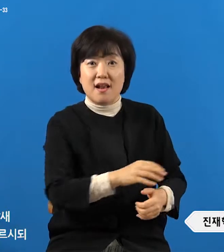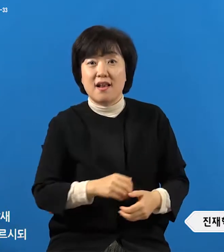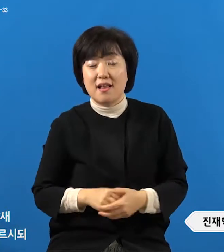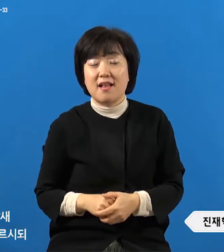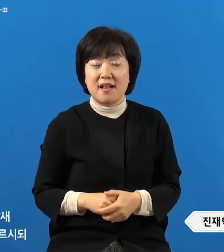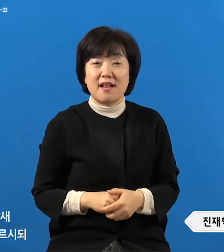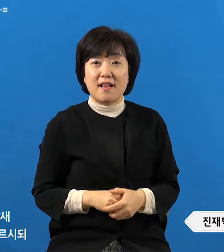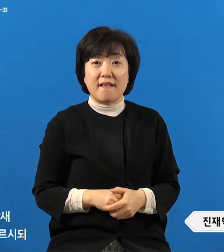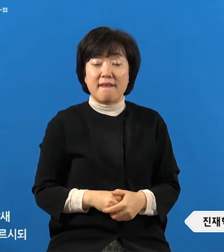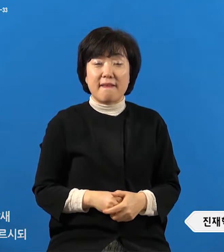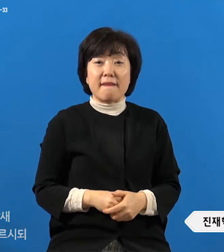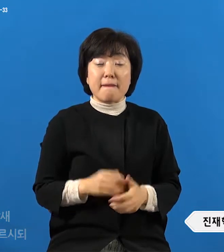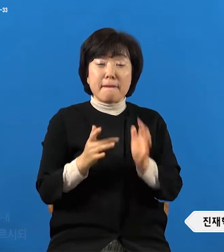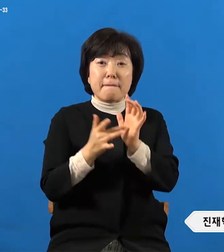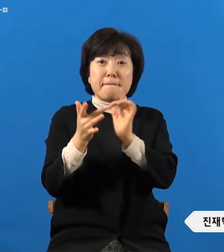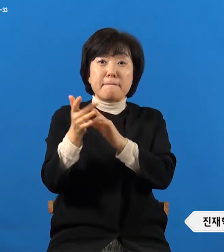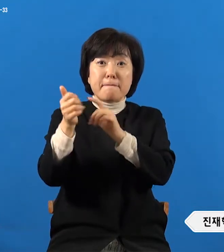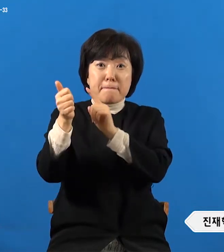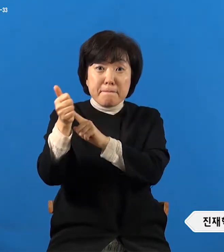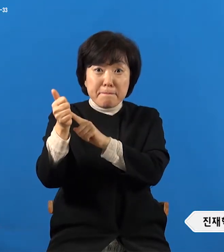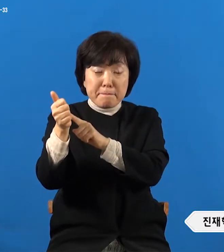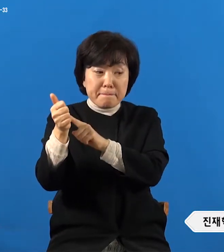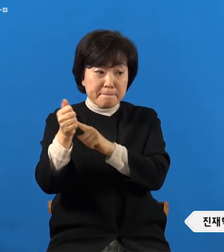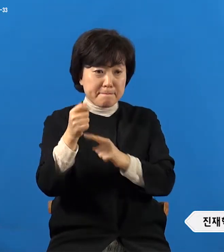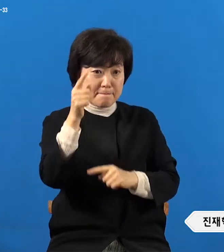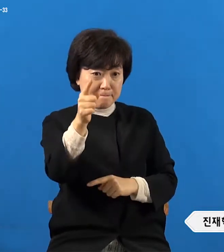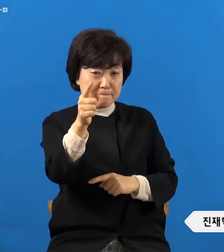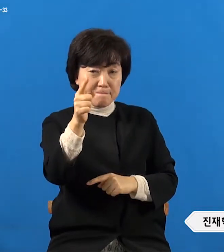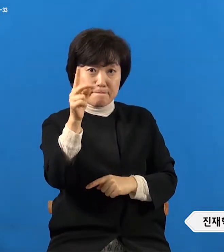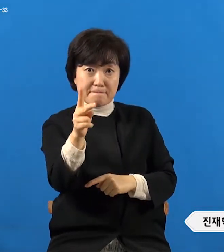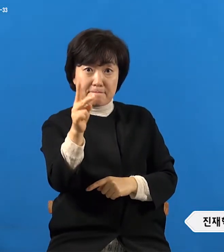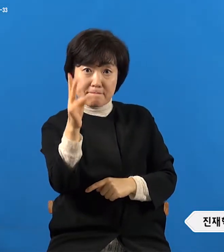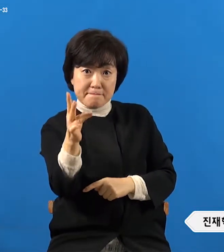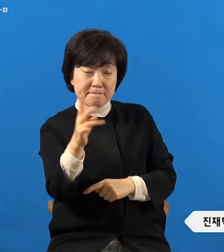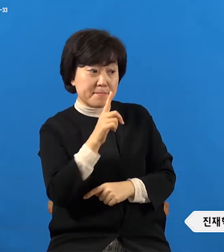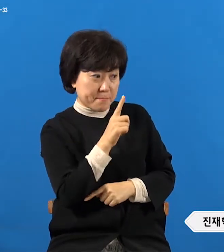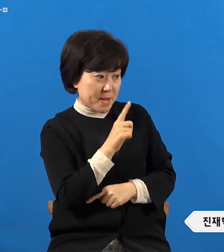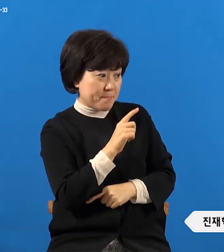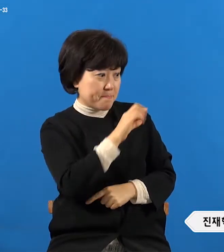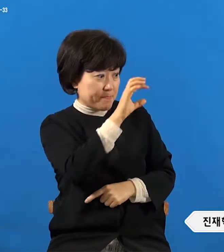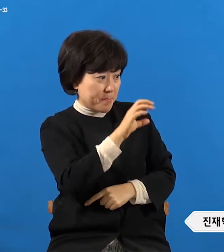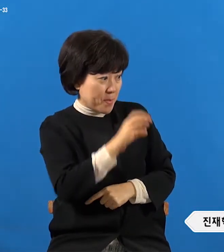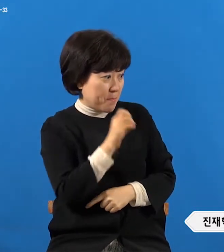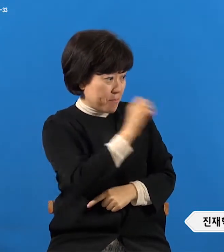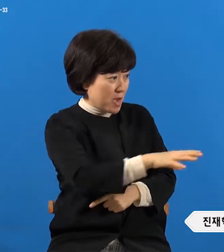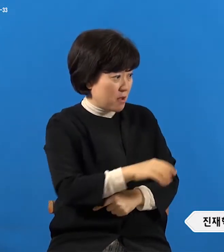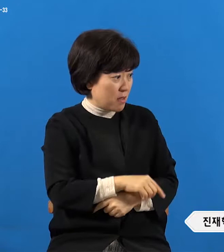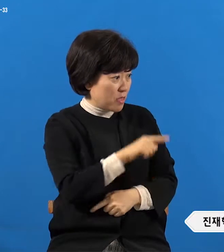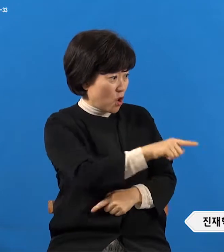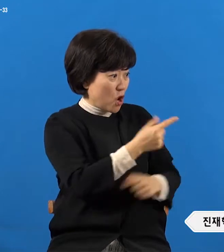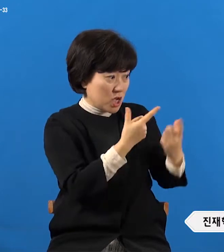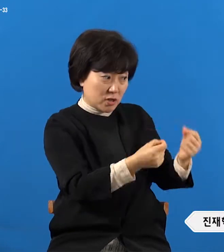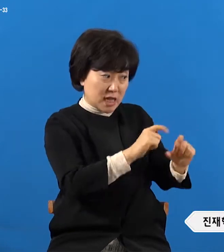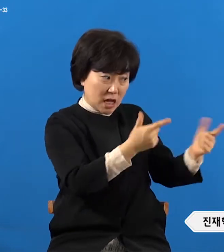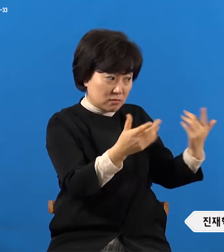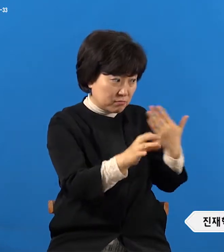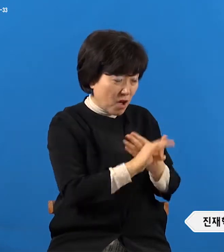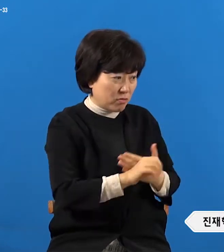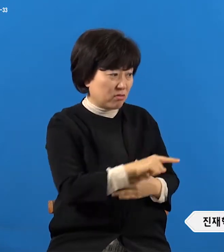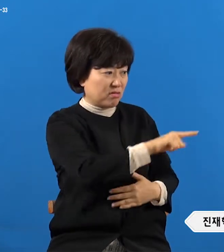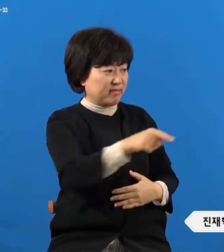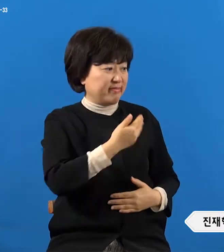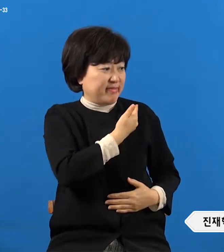성경에 나옵니다. 그리고 주님께서 3번이나 똑같은 말을 반복하십니다. 너희가 이렇지 아니하면